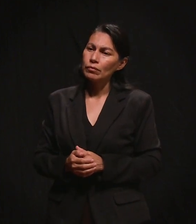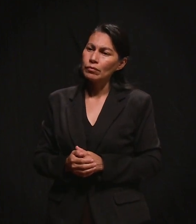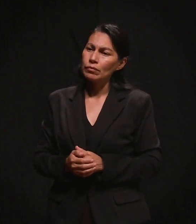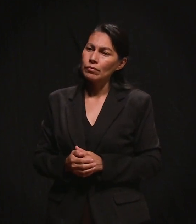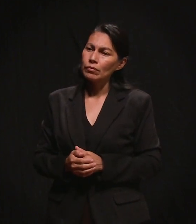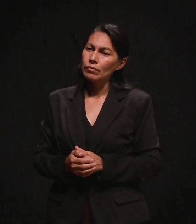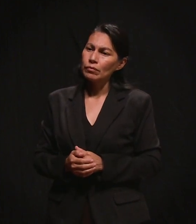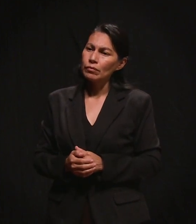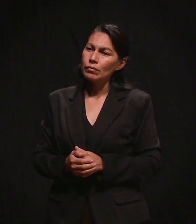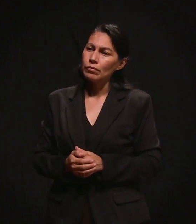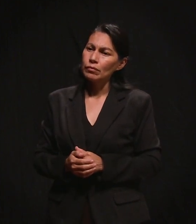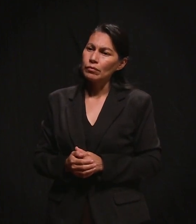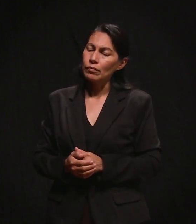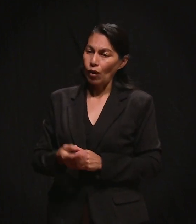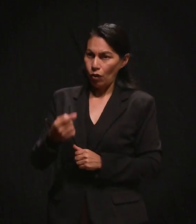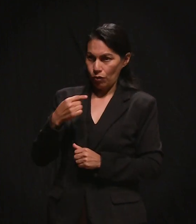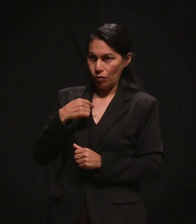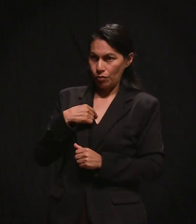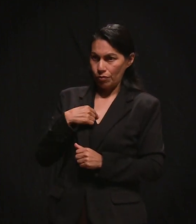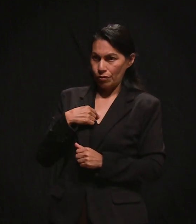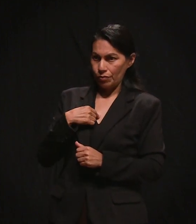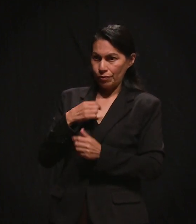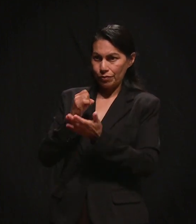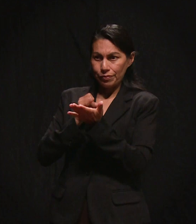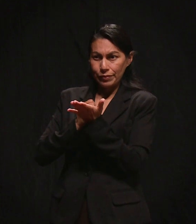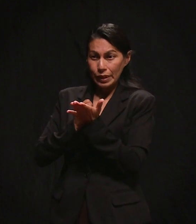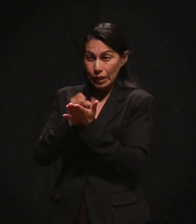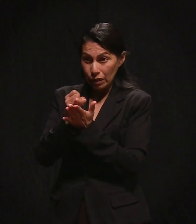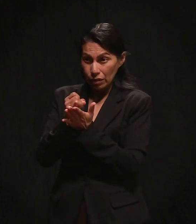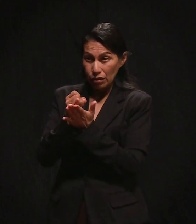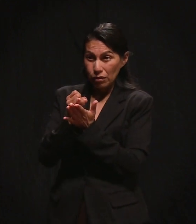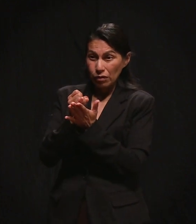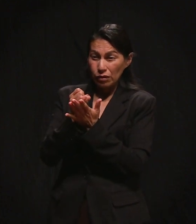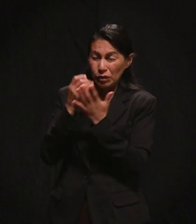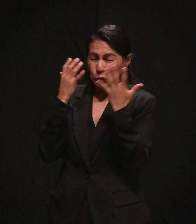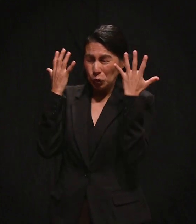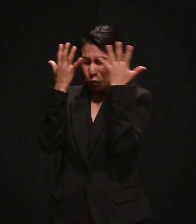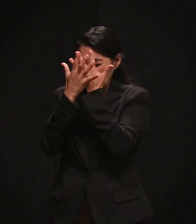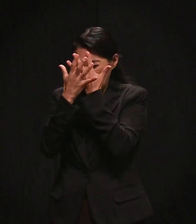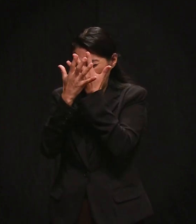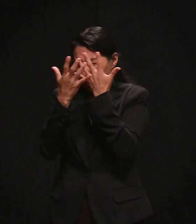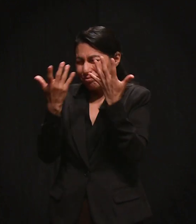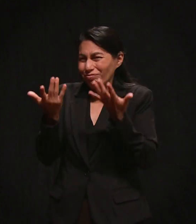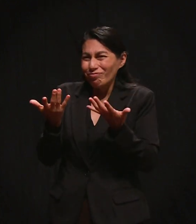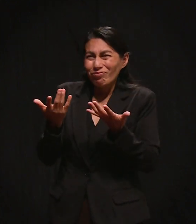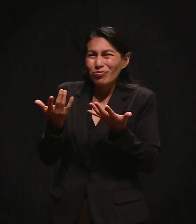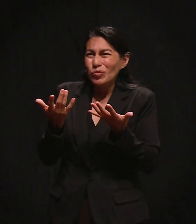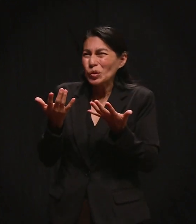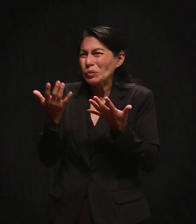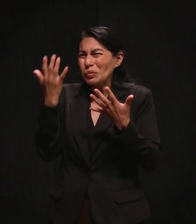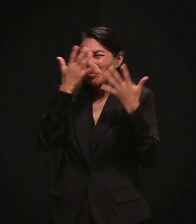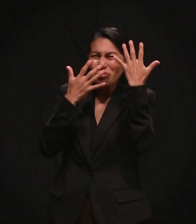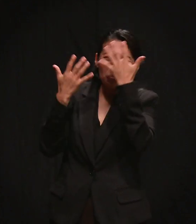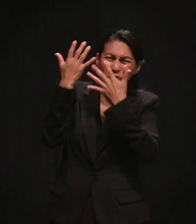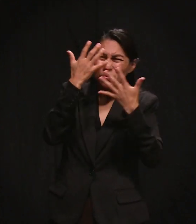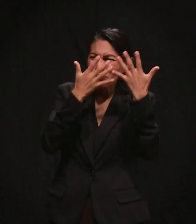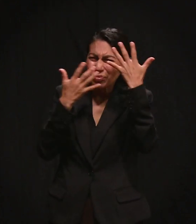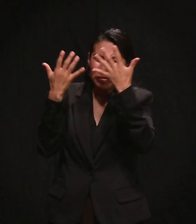Yo tenía que tomar una decisión y estaba muy confundida, no sabía qué hacer. Uh-huh. Y yo le dije a Dios,